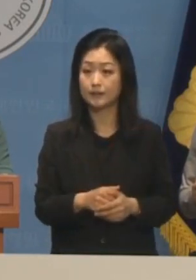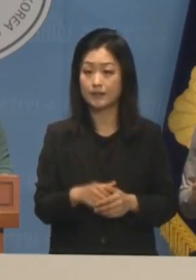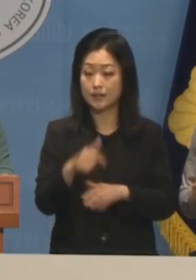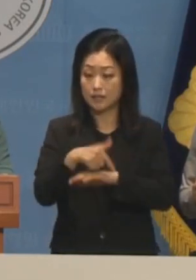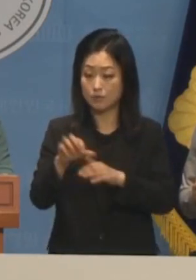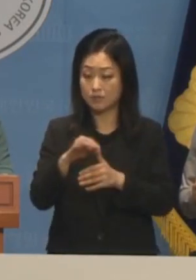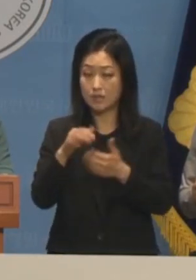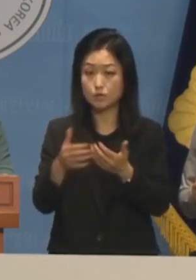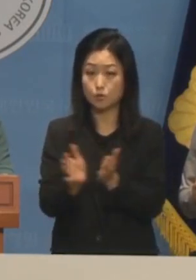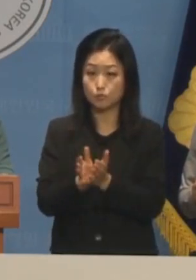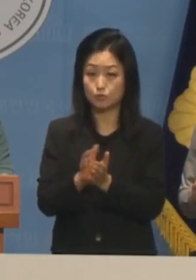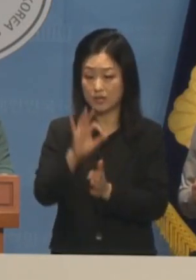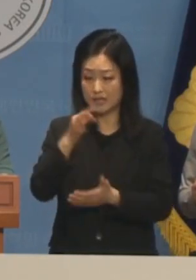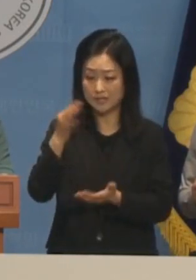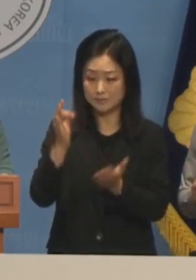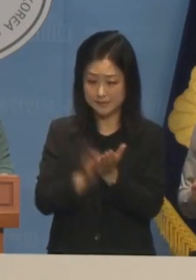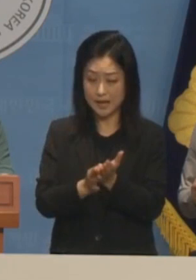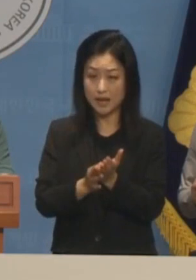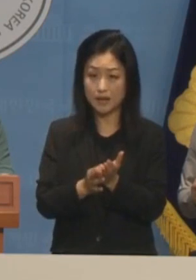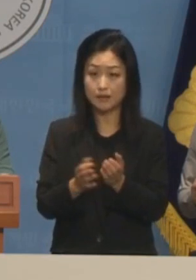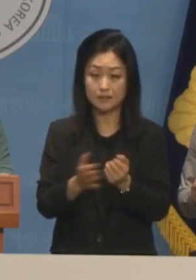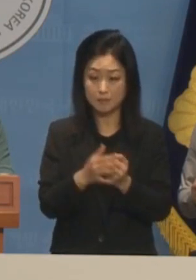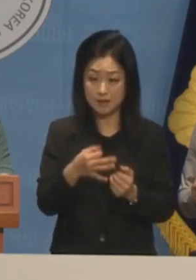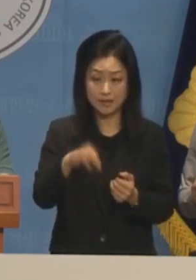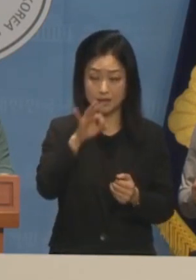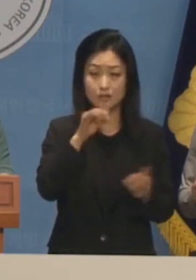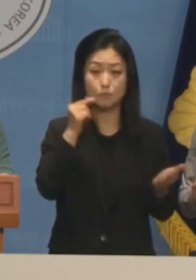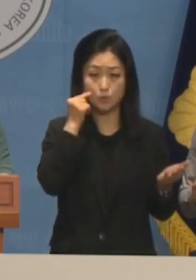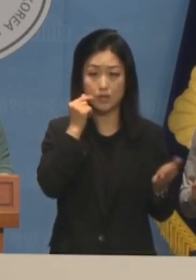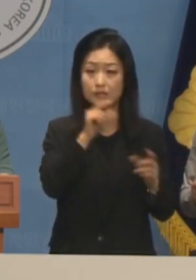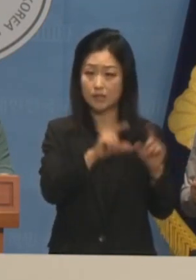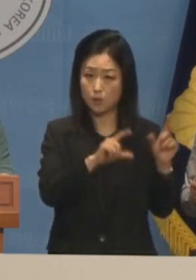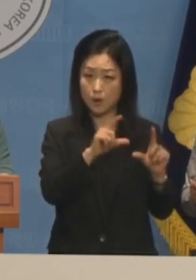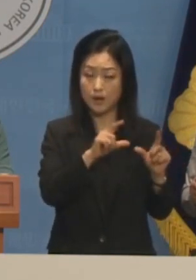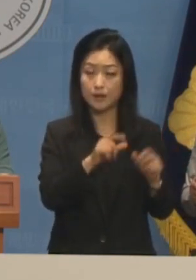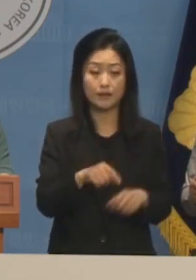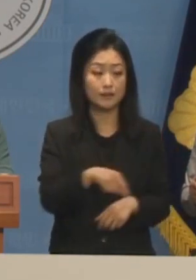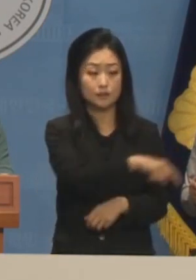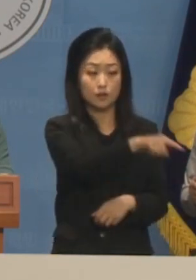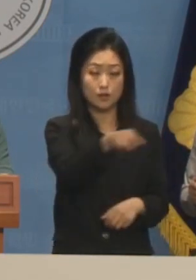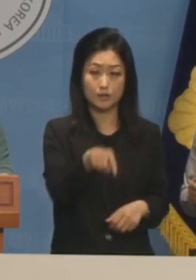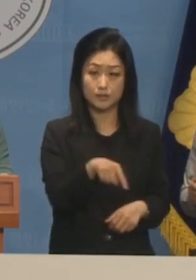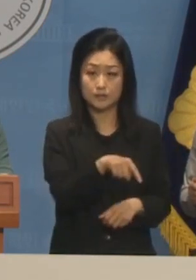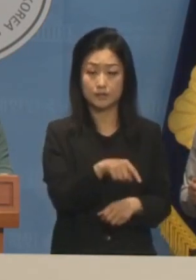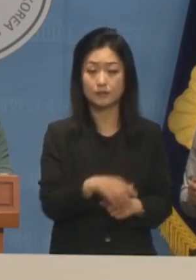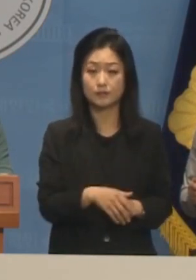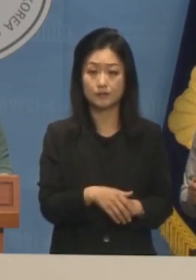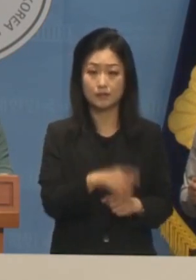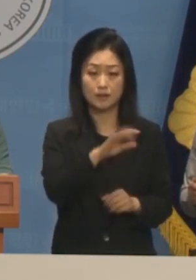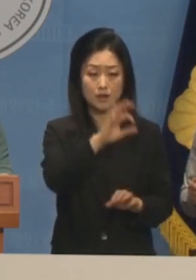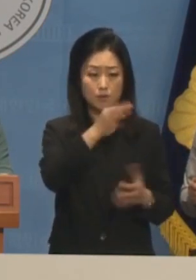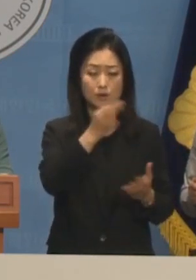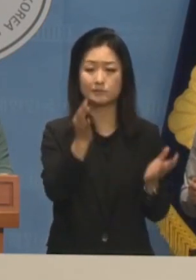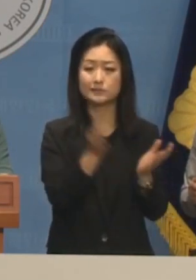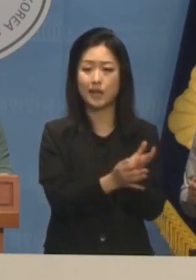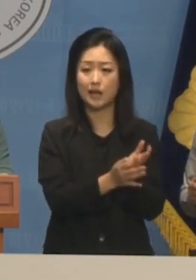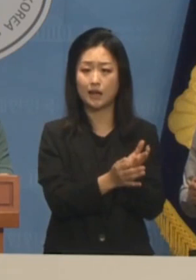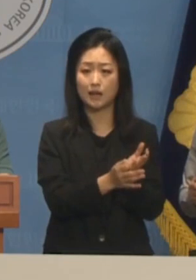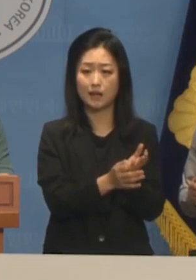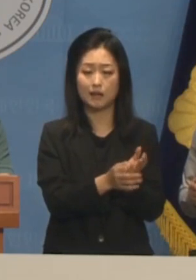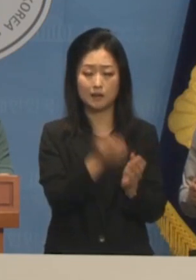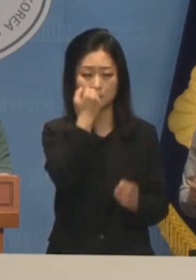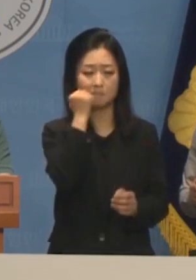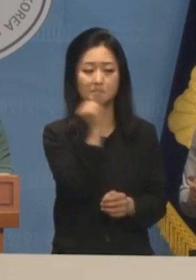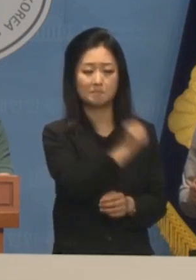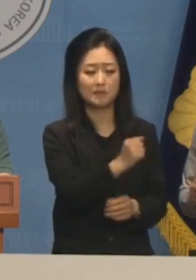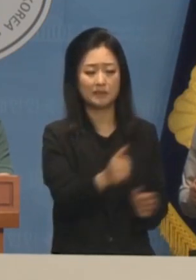정한 총인건비 제한으로 임금조차 제대로 올리지 못하고 있습니다. 마치 너희들은 그 정도의 대우를 받는 인간이라는 계칭으로 낙인 찍고